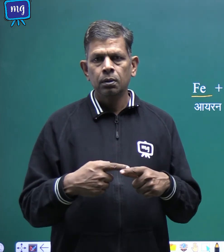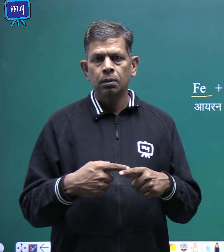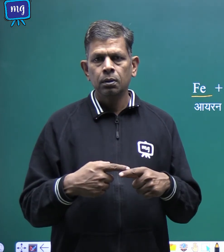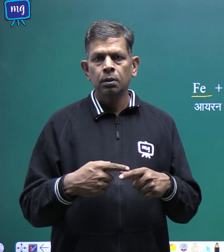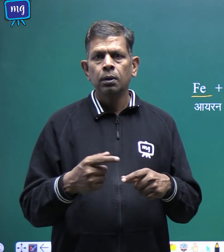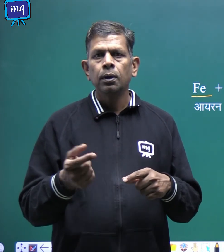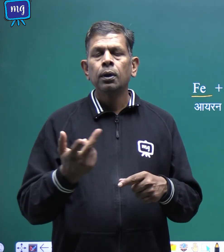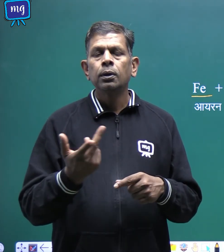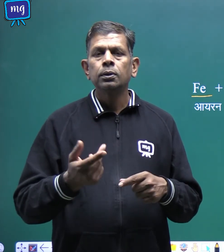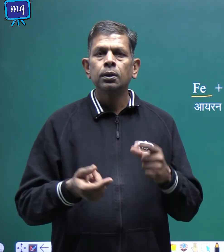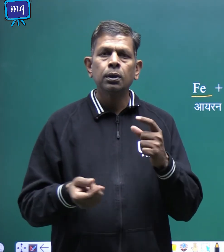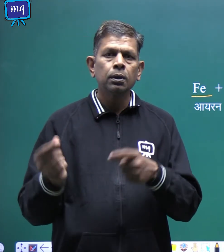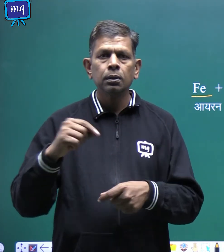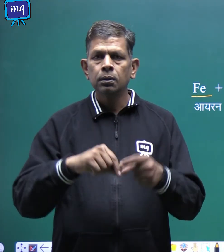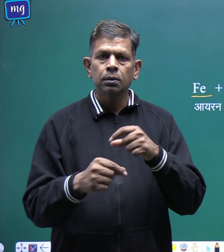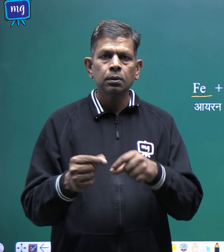किससे क्रिया कर रहा है?